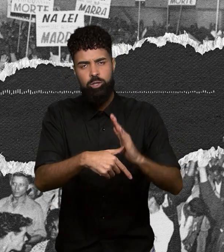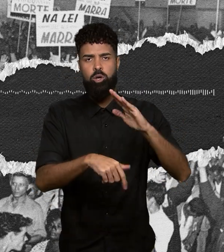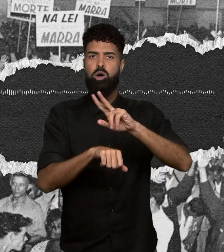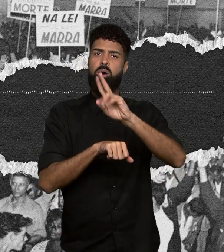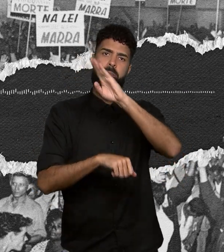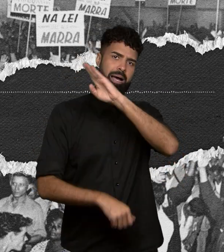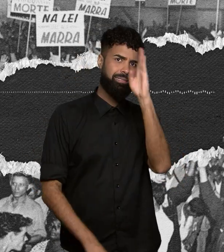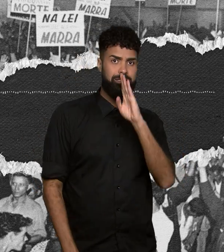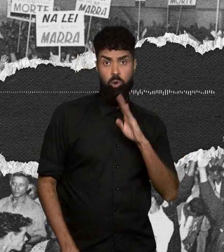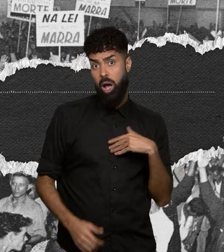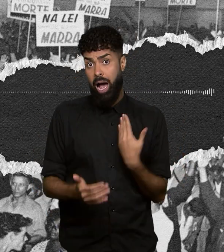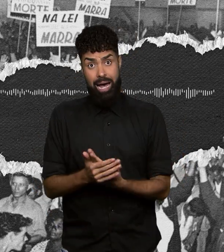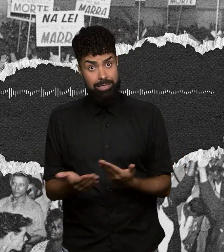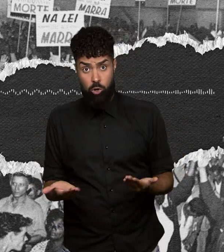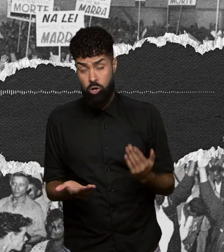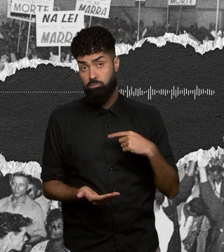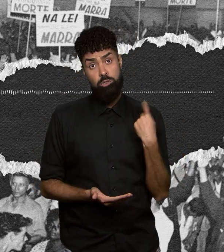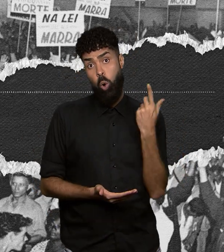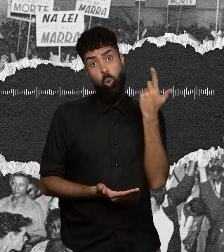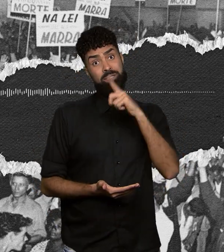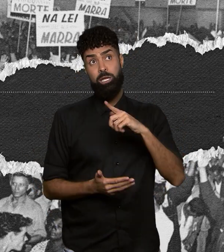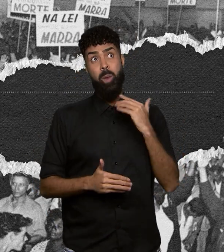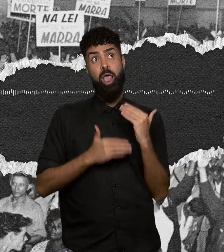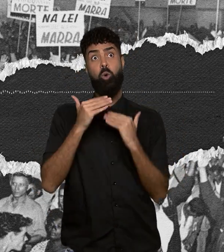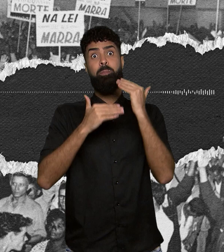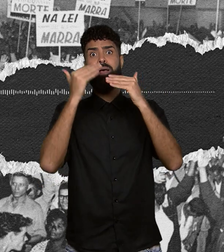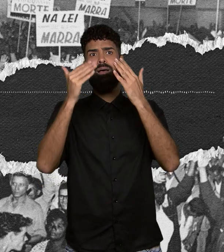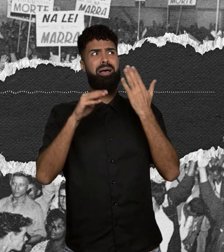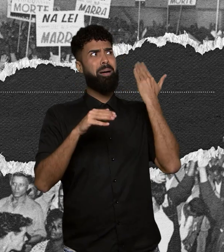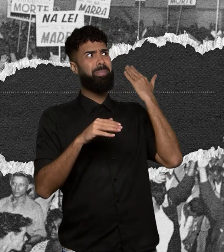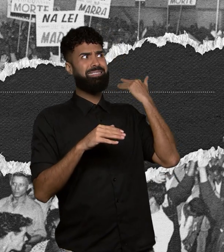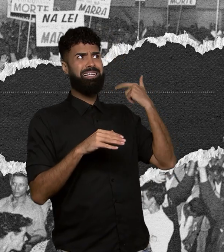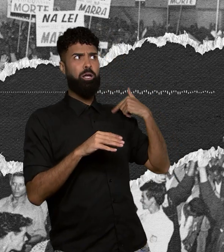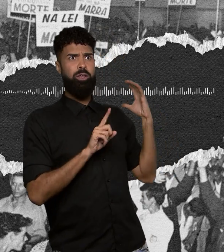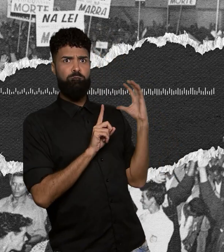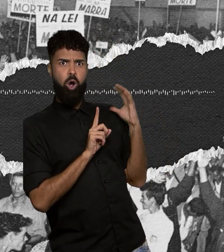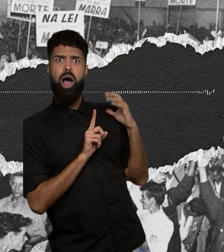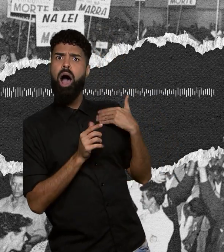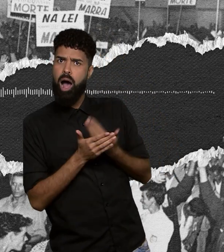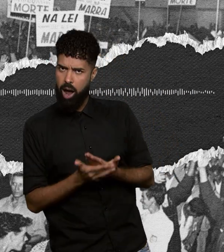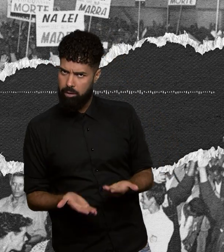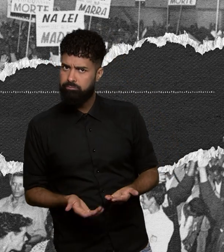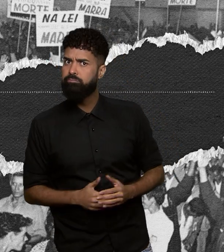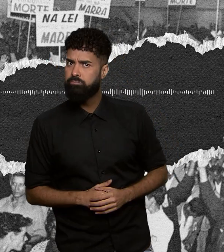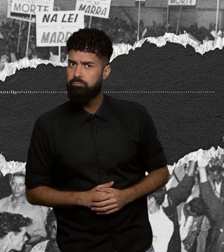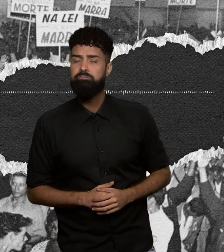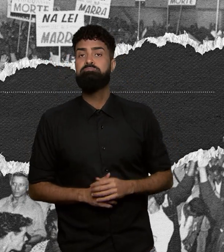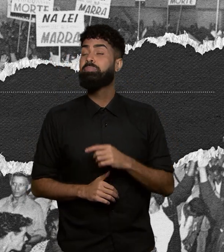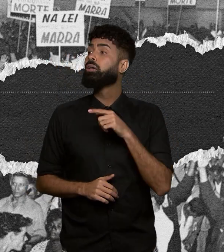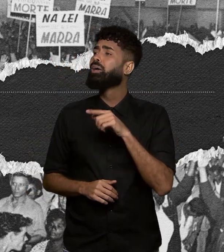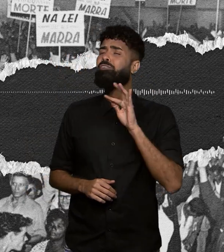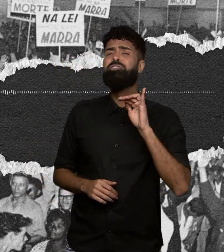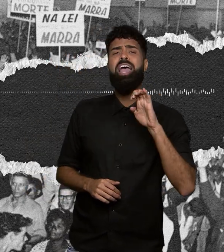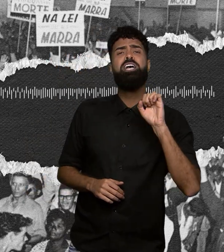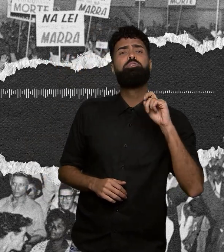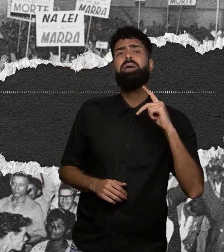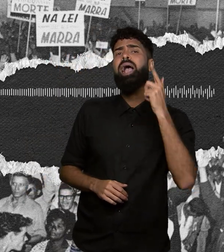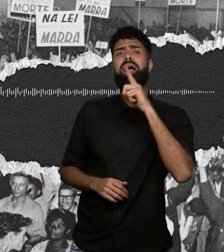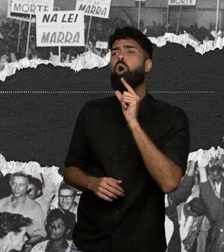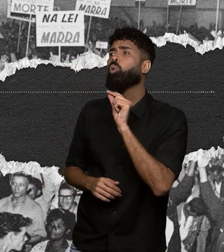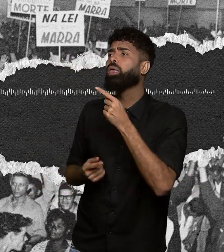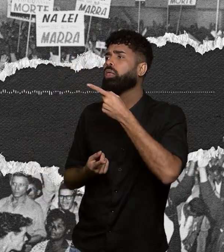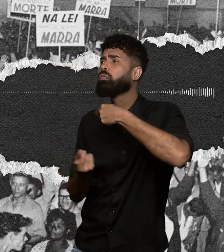até hoje nós não conseguimos recuperar né um passado que tá muito presente e ganhando o que a melinha em troca em